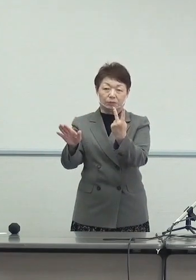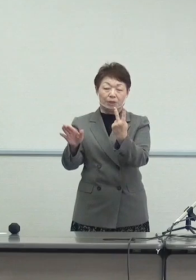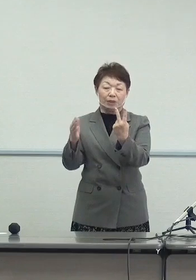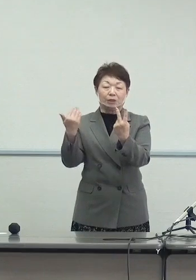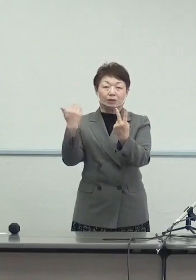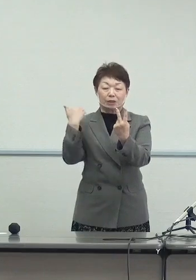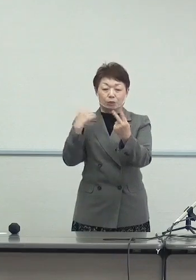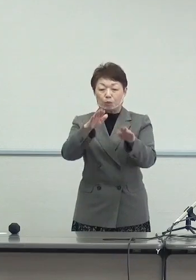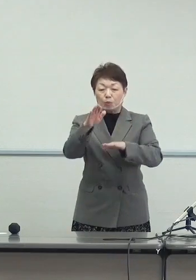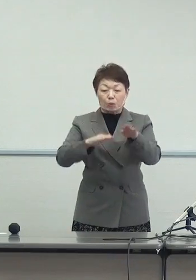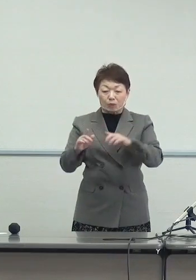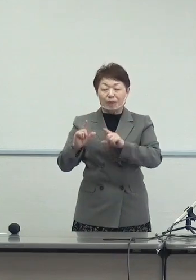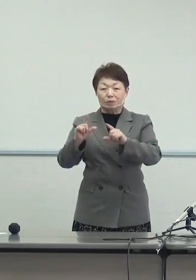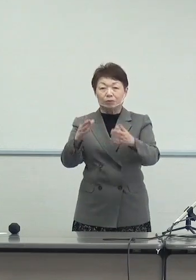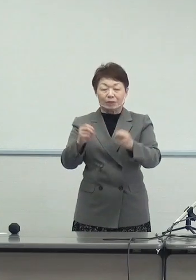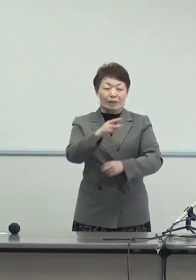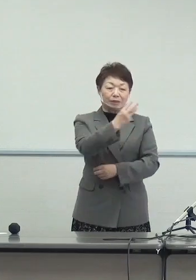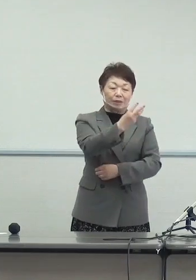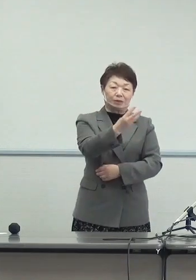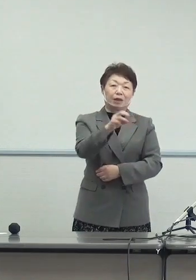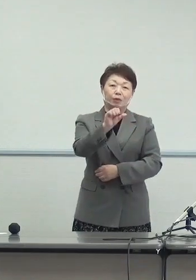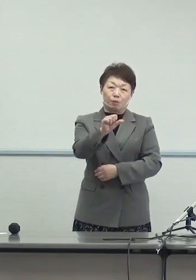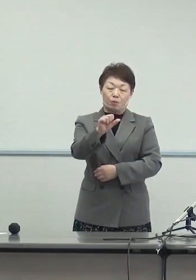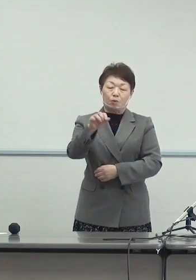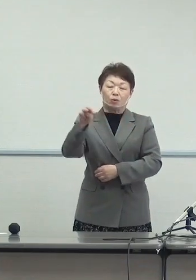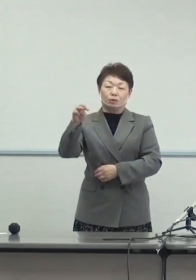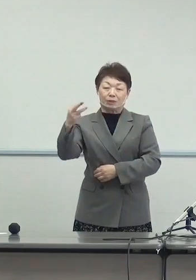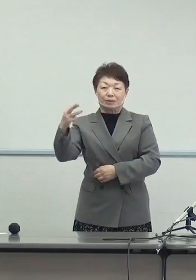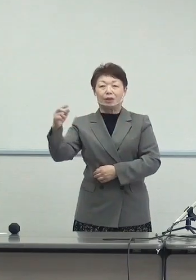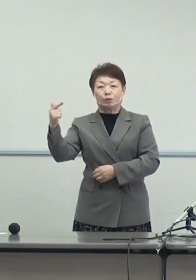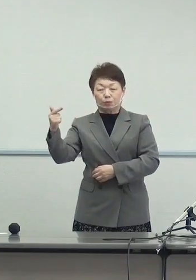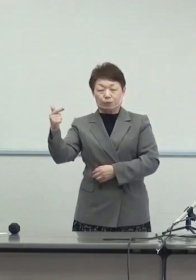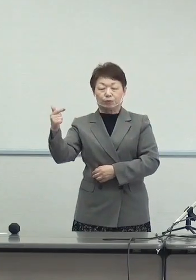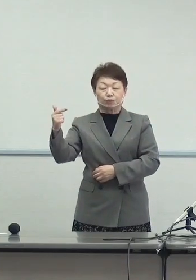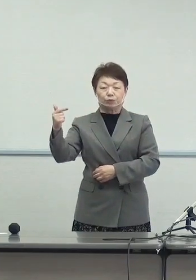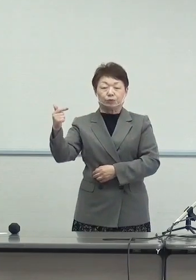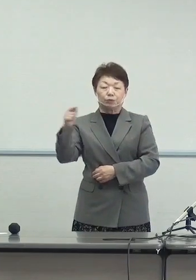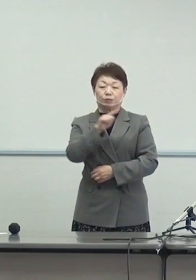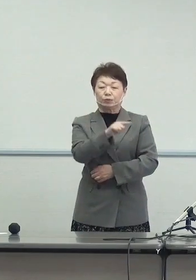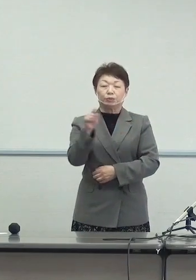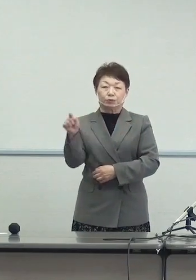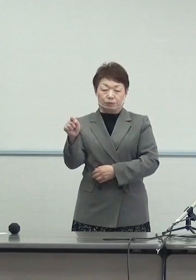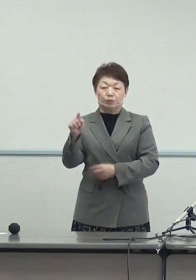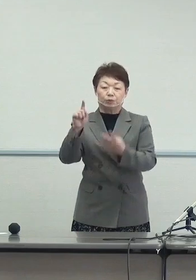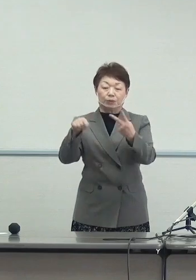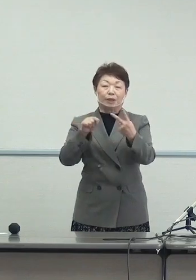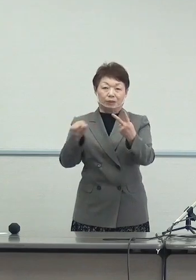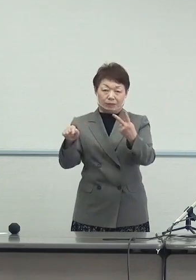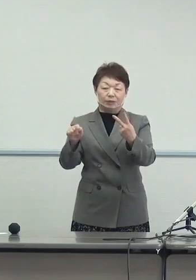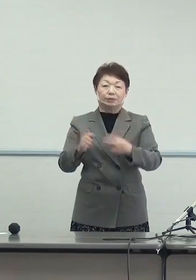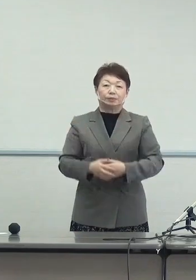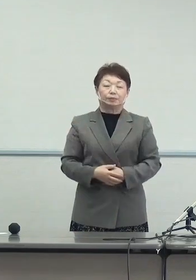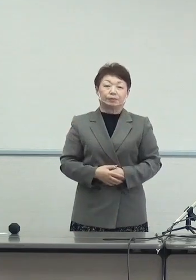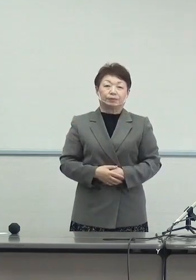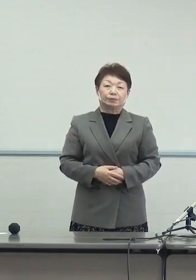ど戻ってご報告しますと言った335、336、335と336例目です。